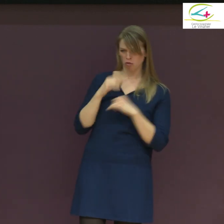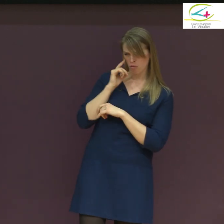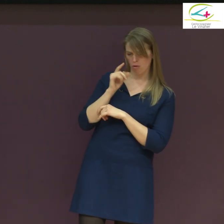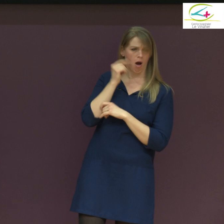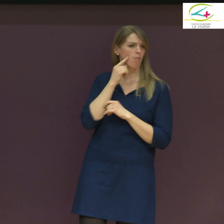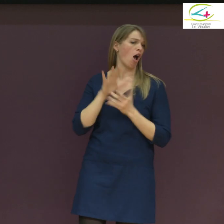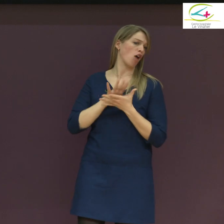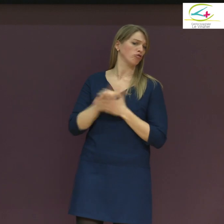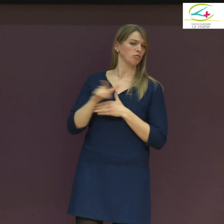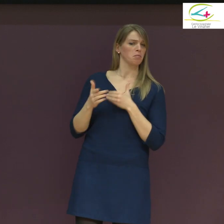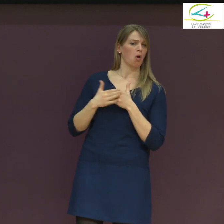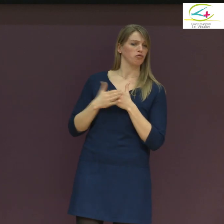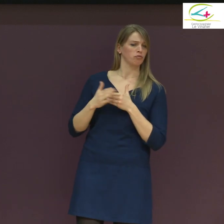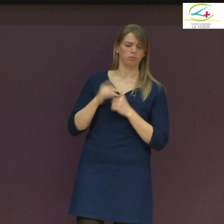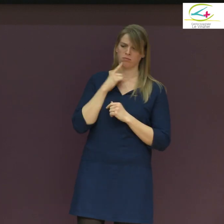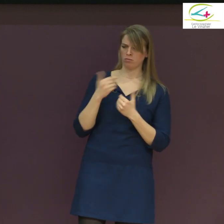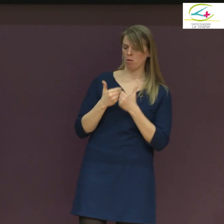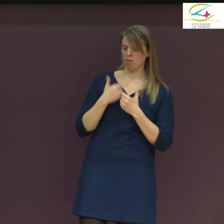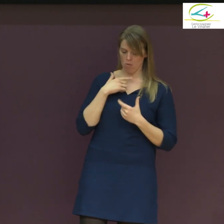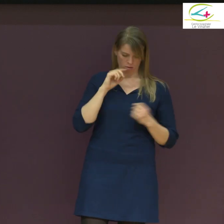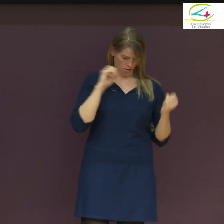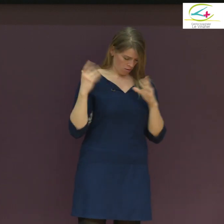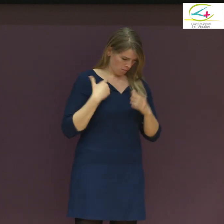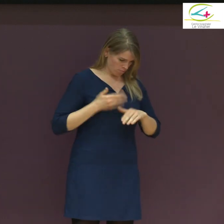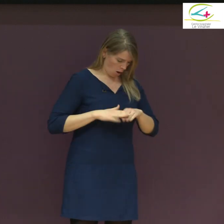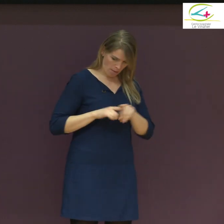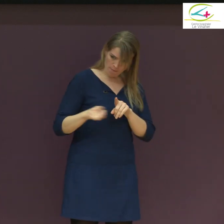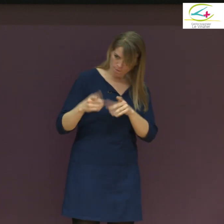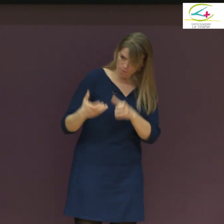moi, en gros, donc c'était compliqué de voir la mort à mon âge, au même âge.